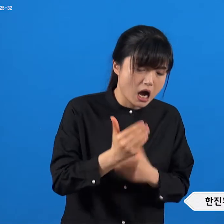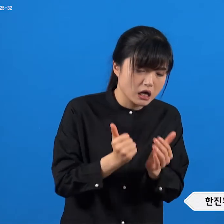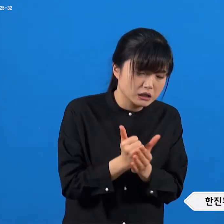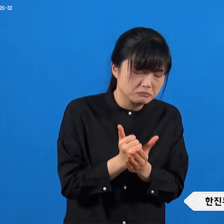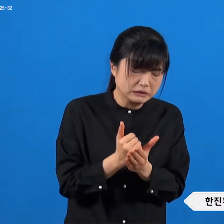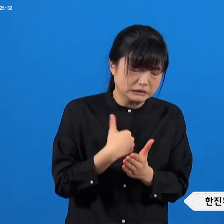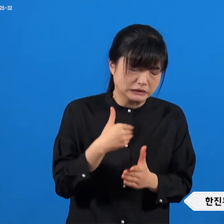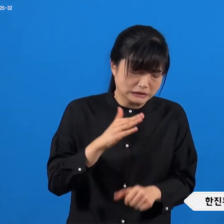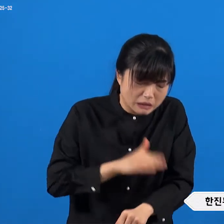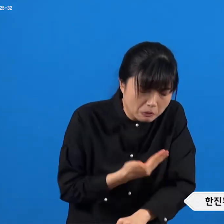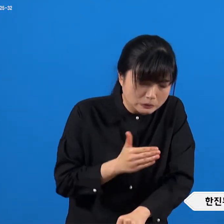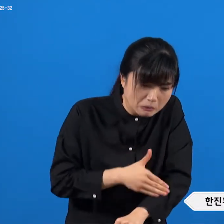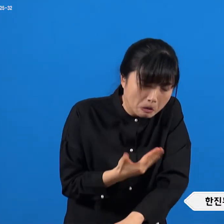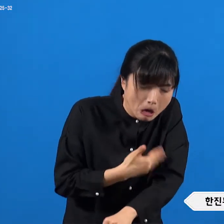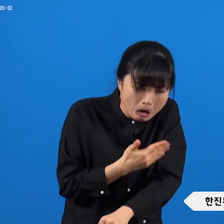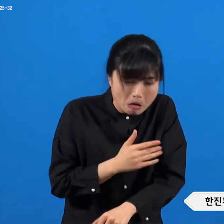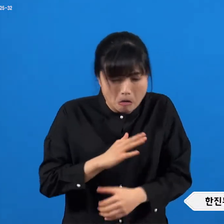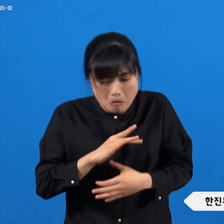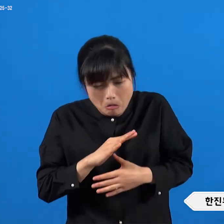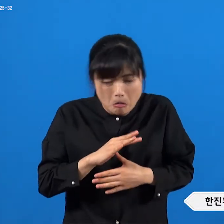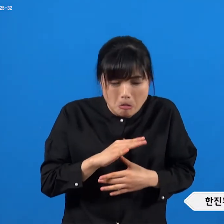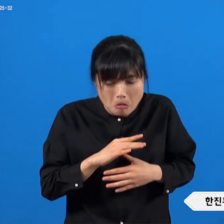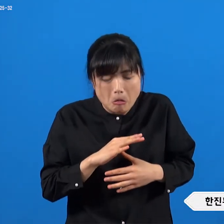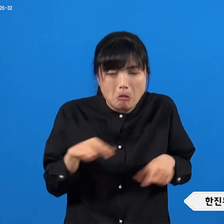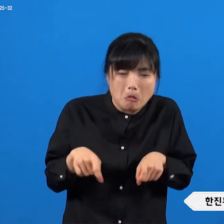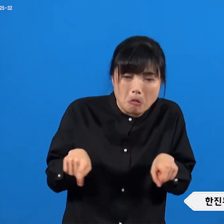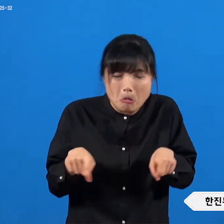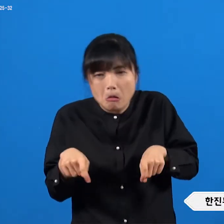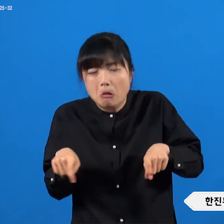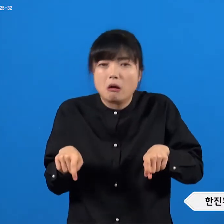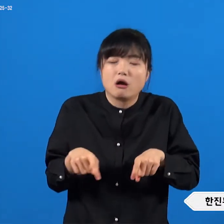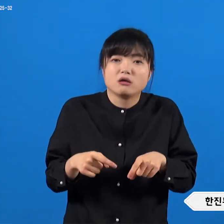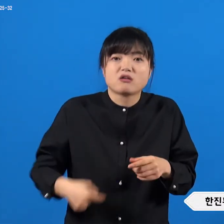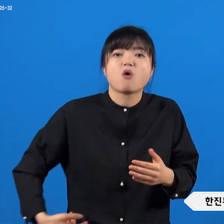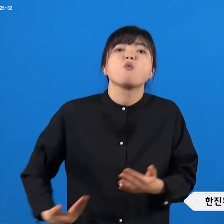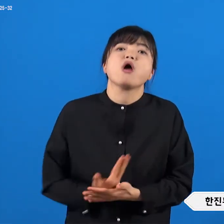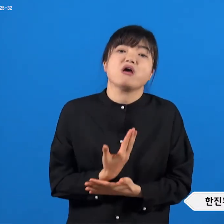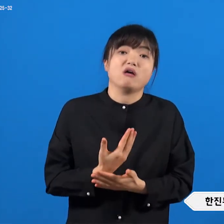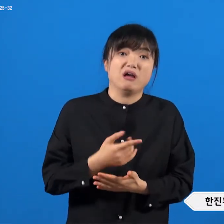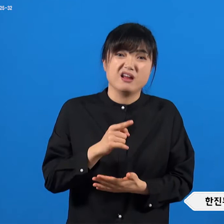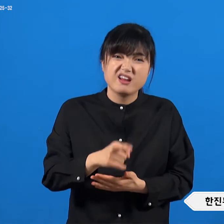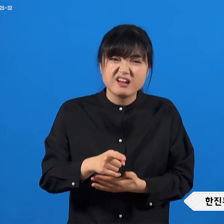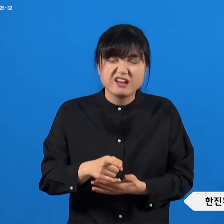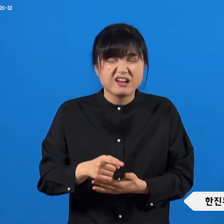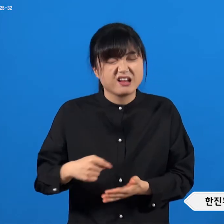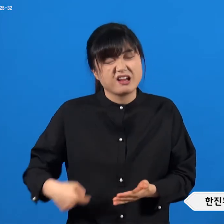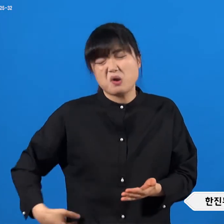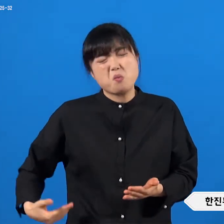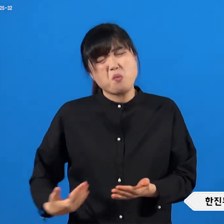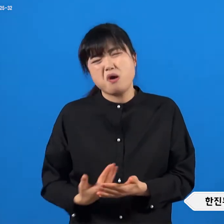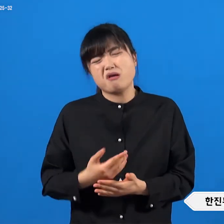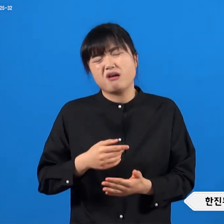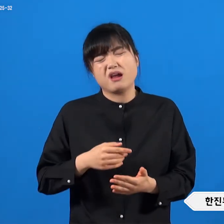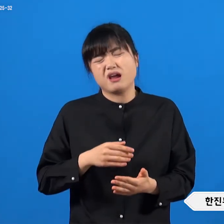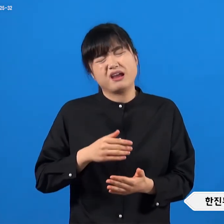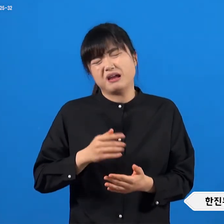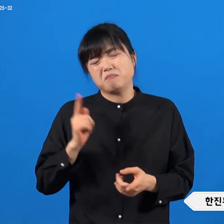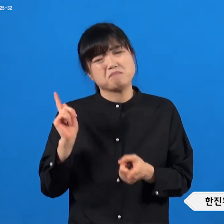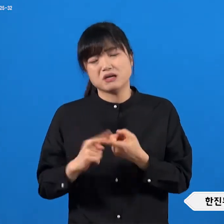잘못했습니다. 회개합니다. 그게 아니죠. 사랑 때문에 회개하는